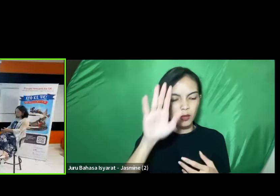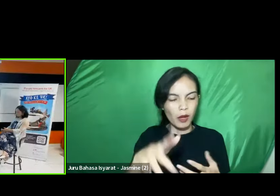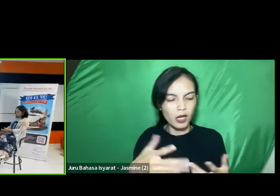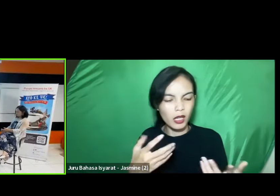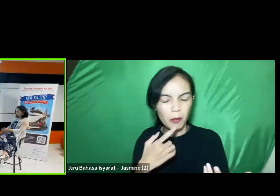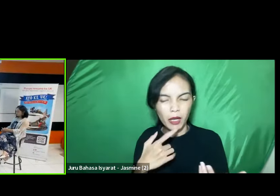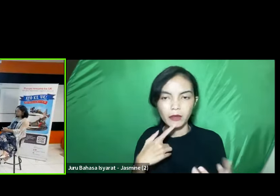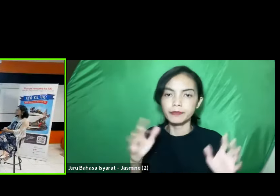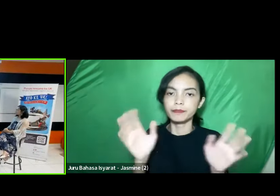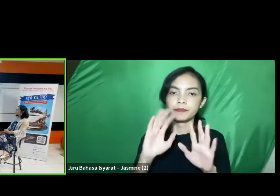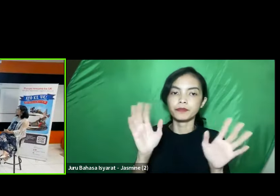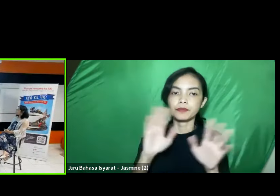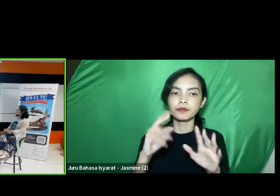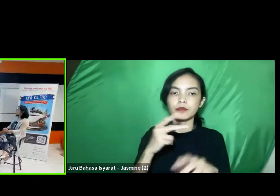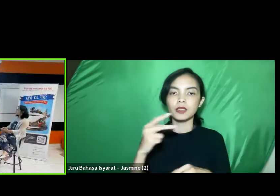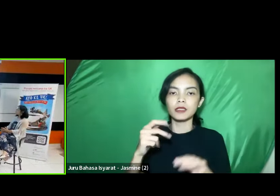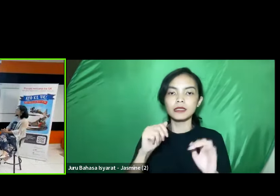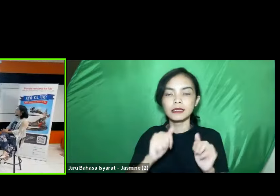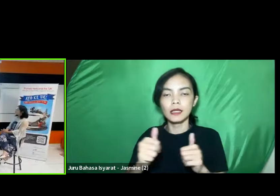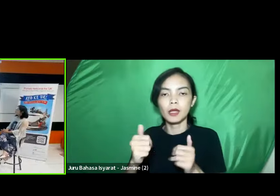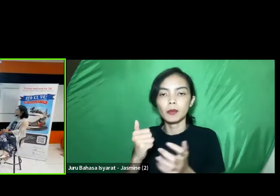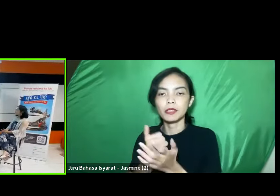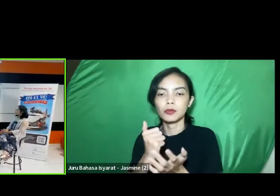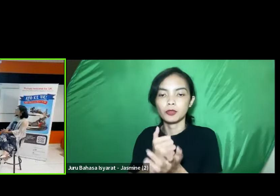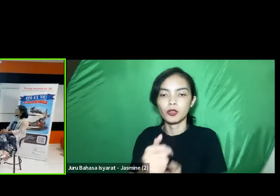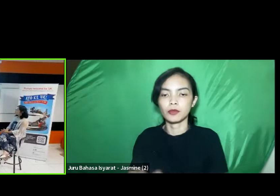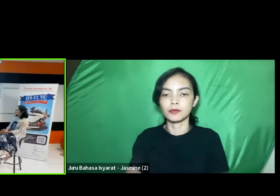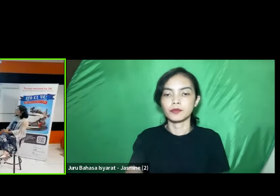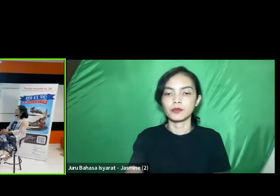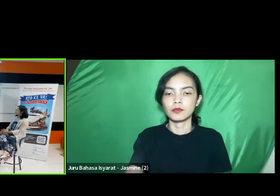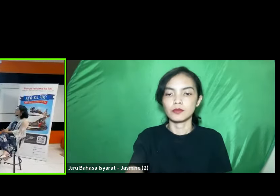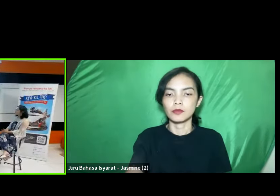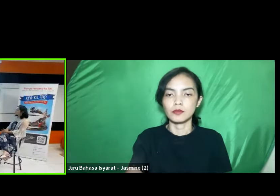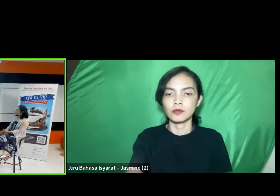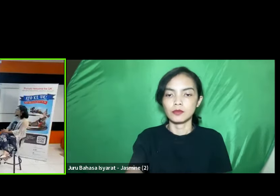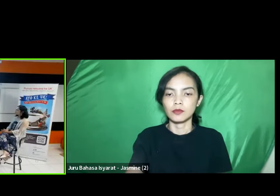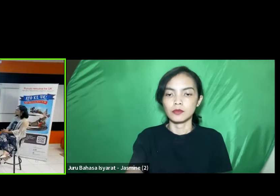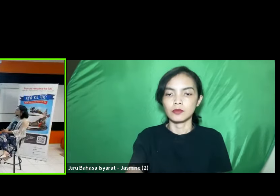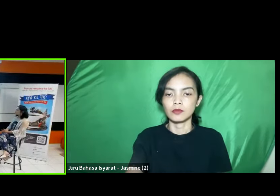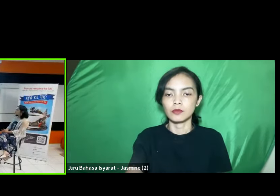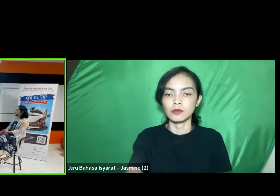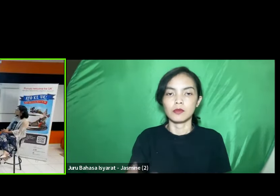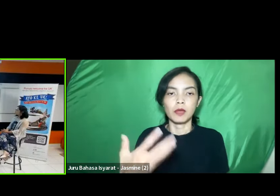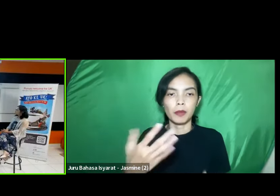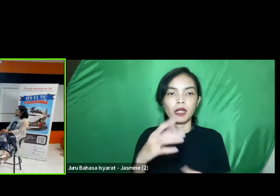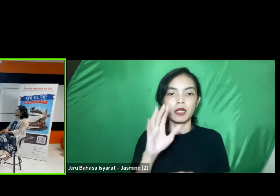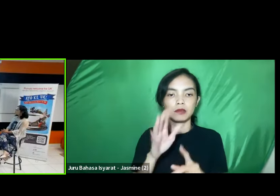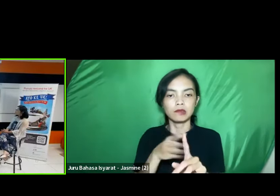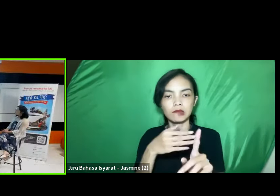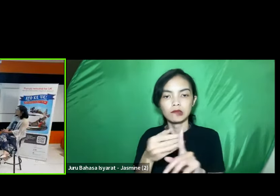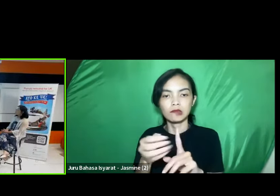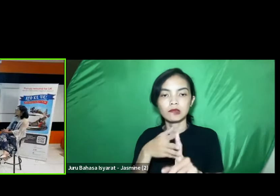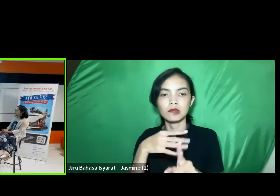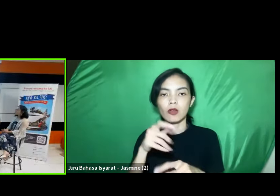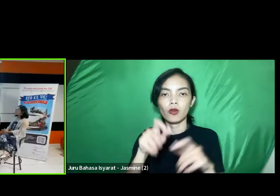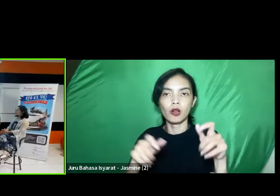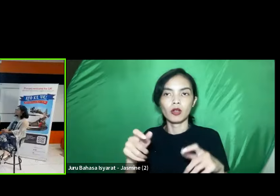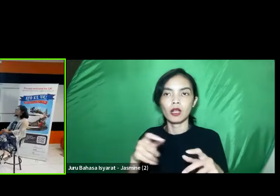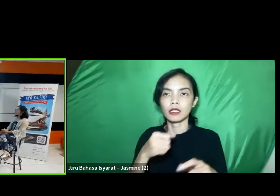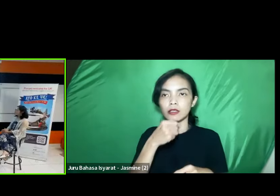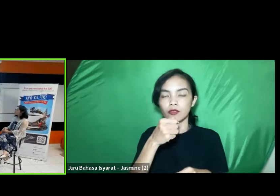ngapain gitu jadi persiapkan dengan baik gimana kalian mengonvining e interviewernya nanti